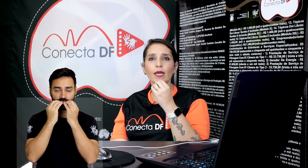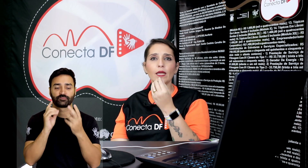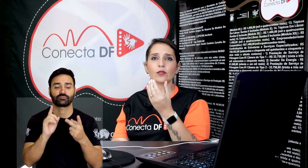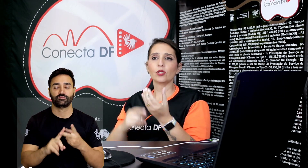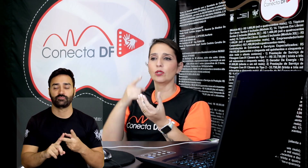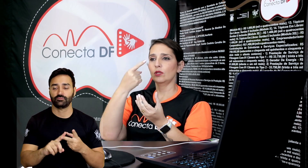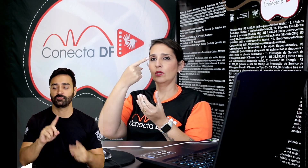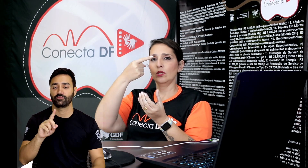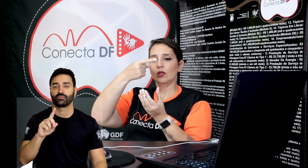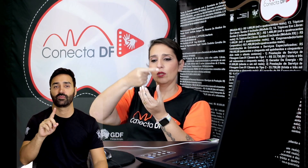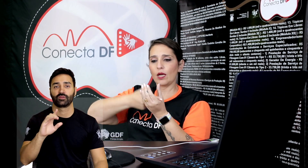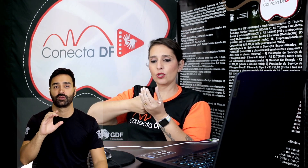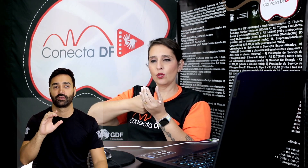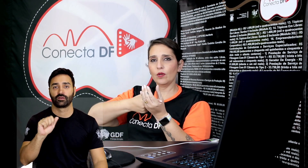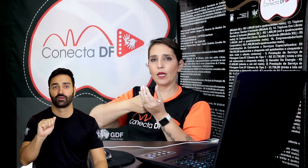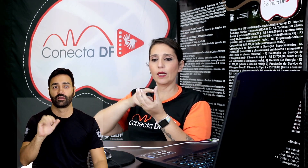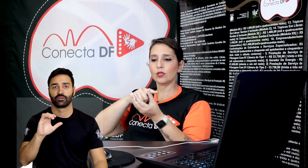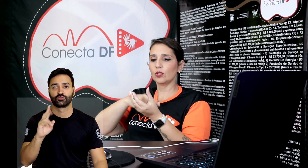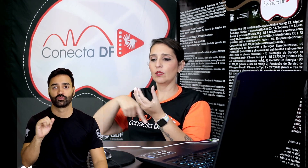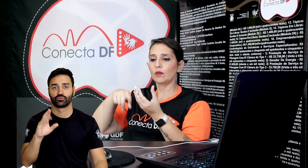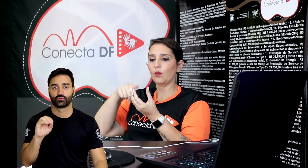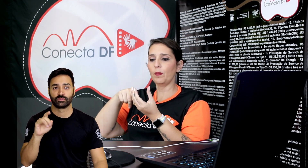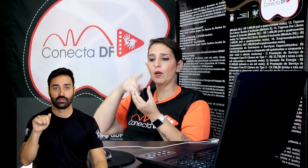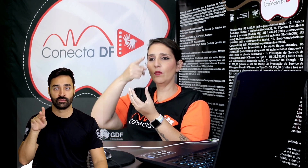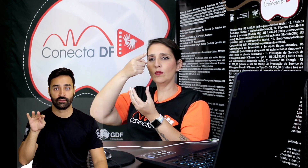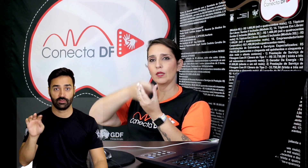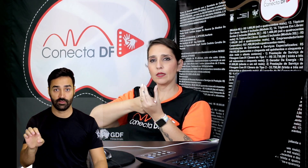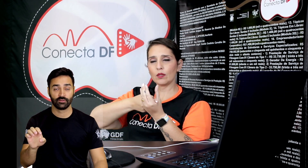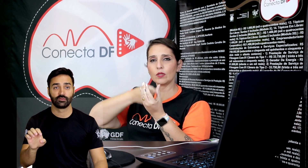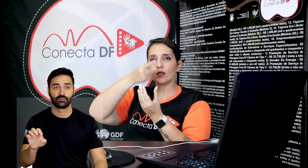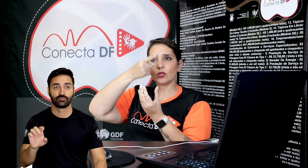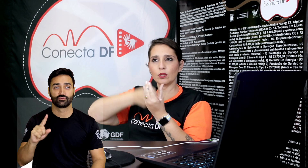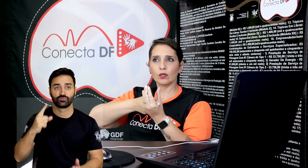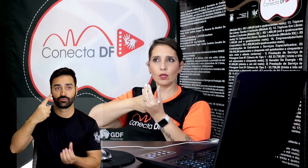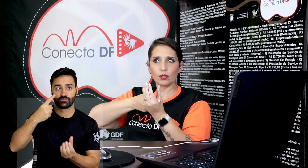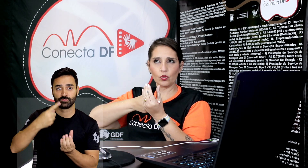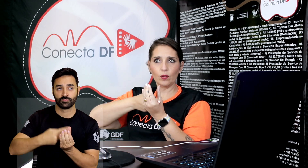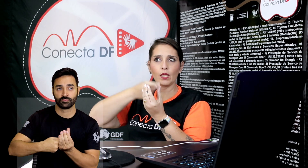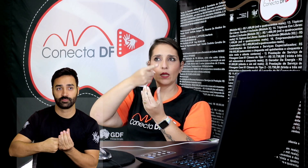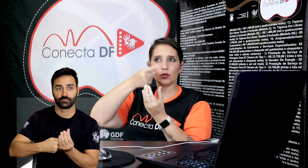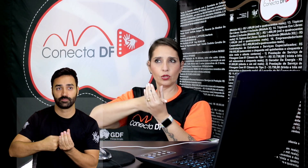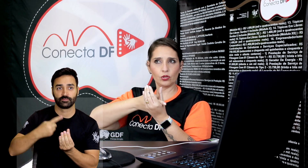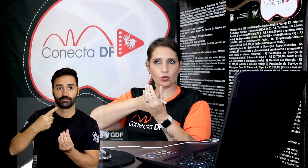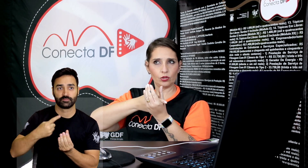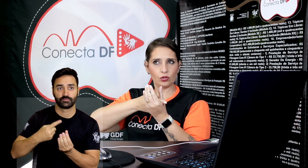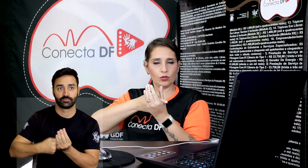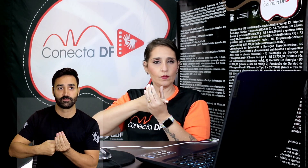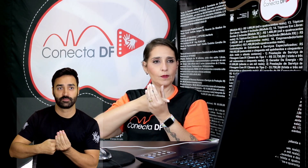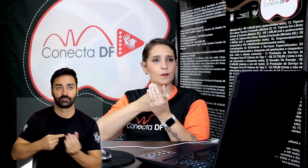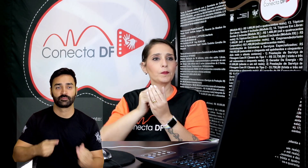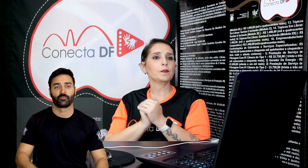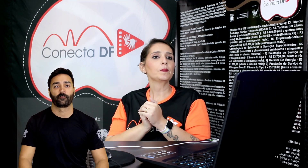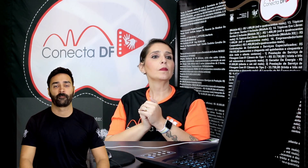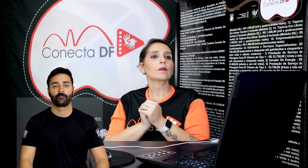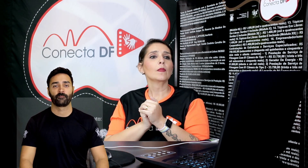Cachorro quente. Cachorro quente. O pão e a salsicha. Cachorro quente.